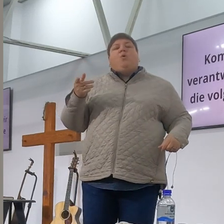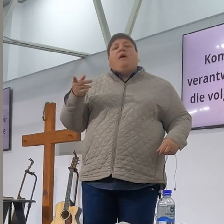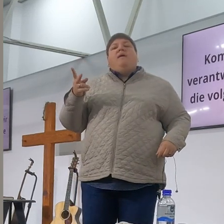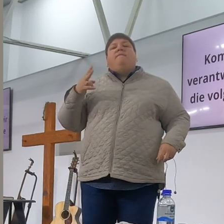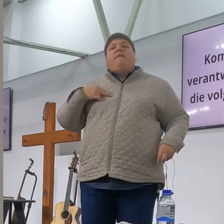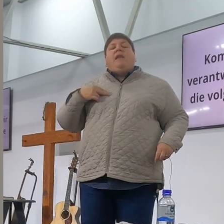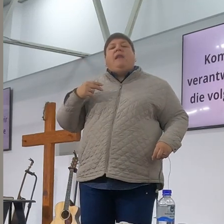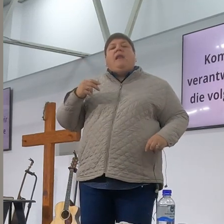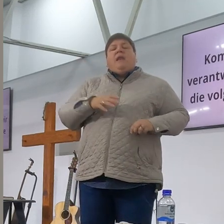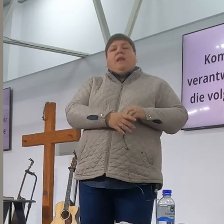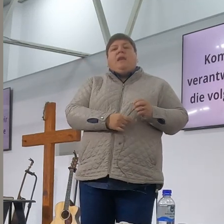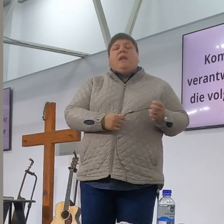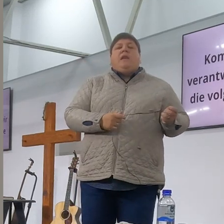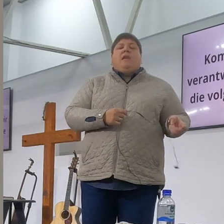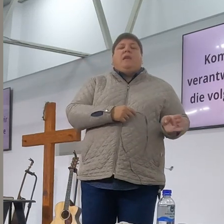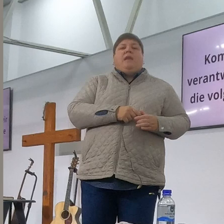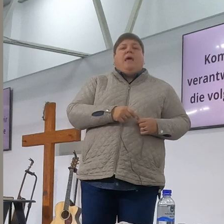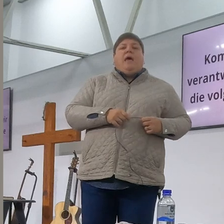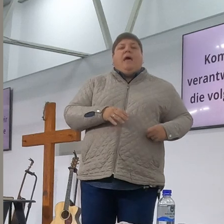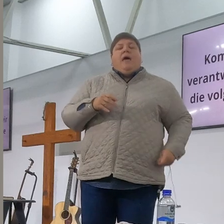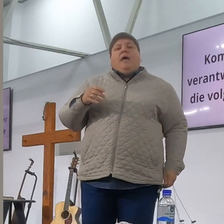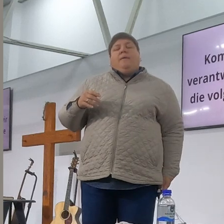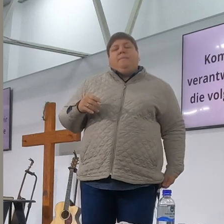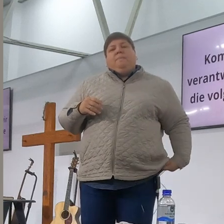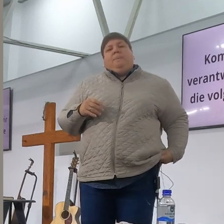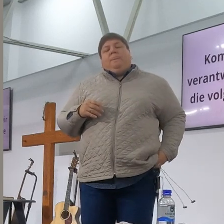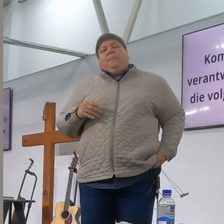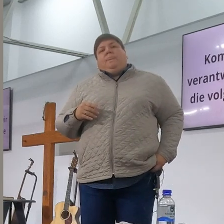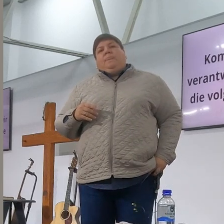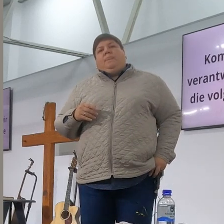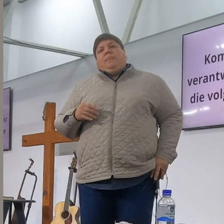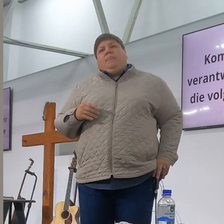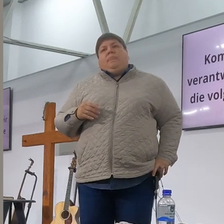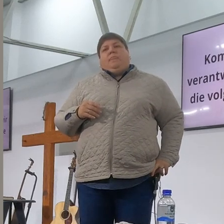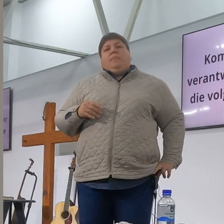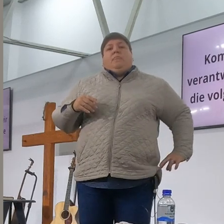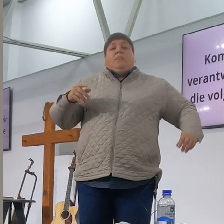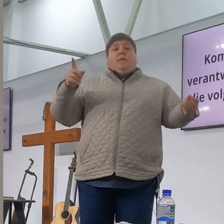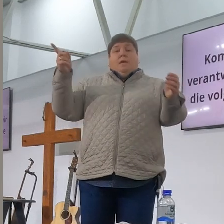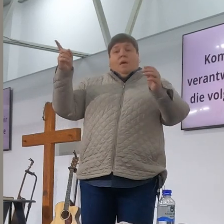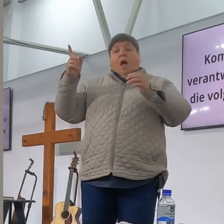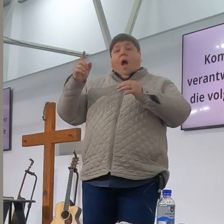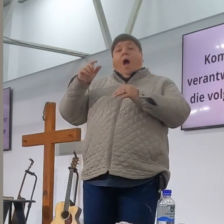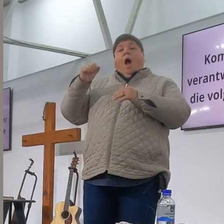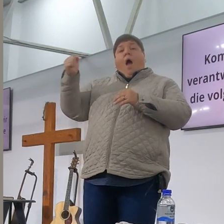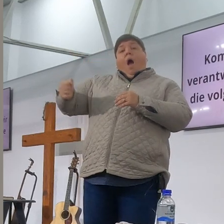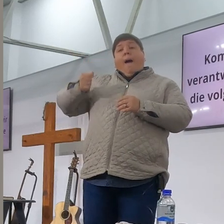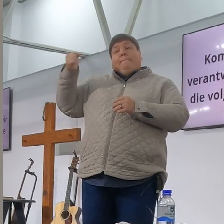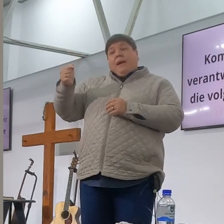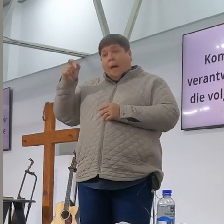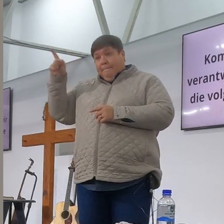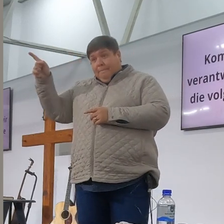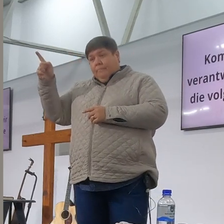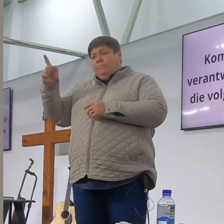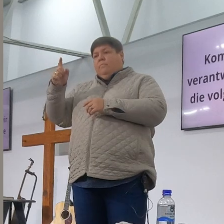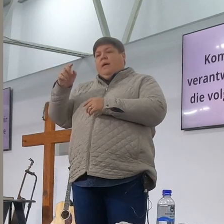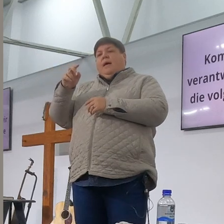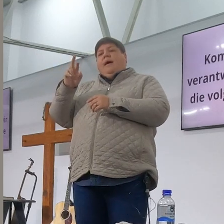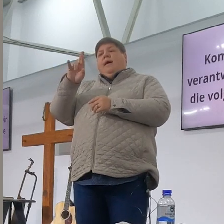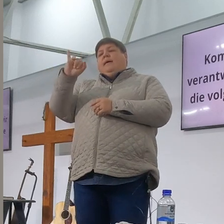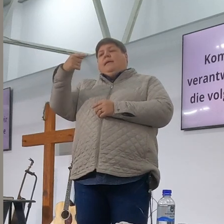net in die beloofde land ingegaan. Dit was die belofte wat vanaf Abraham gekom het. En Rigters 2